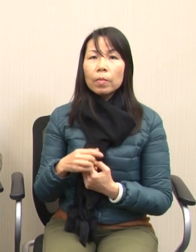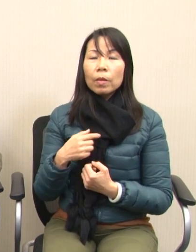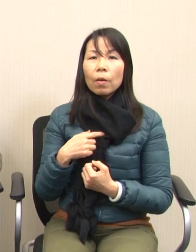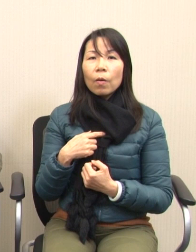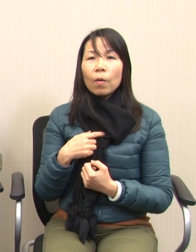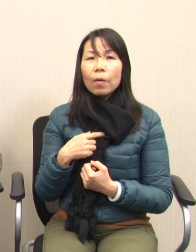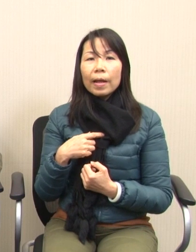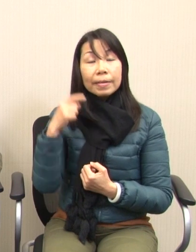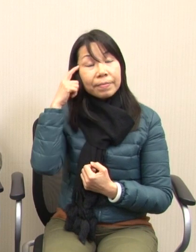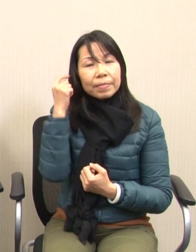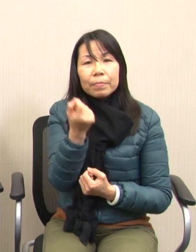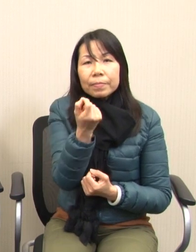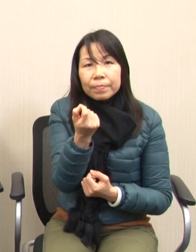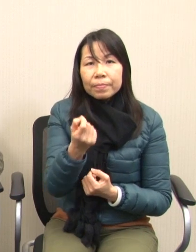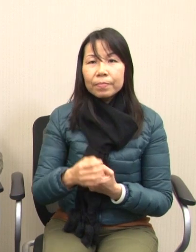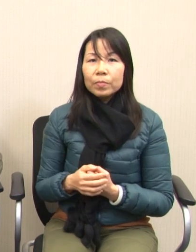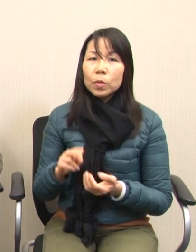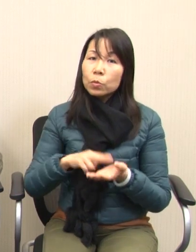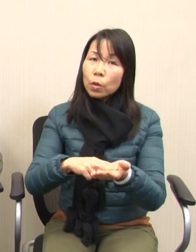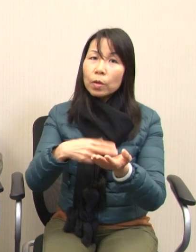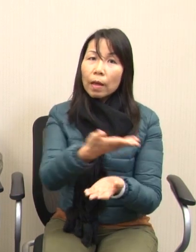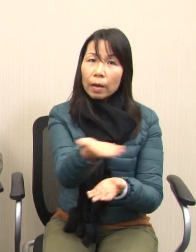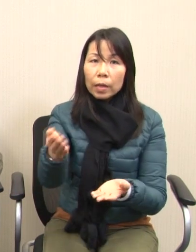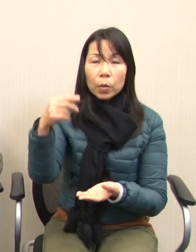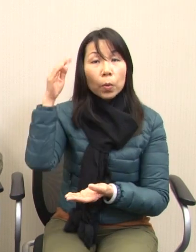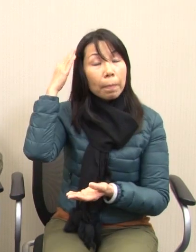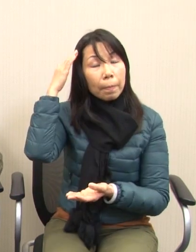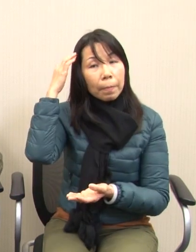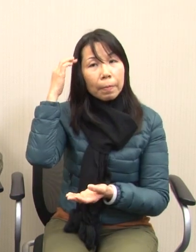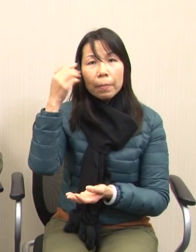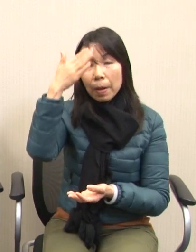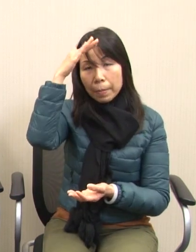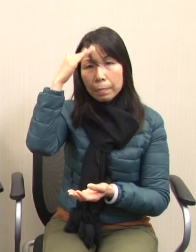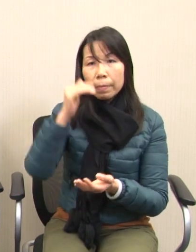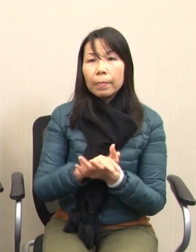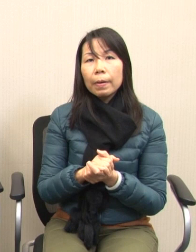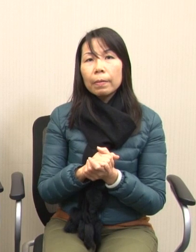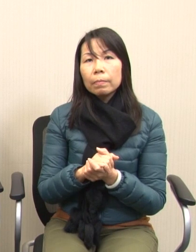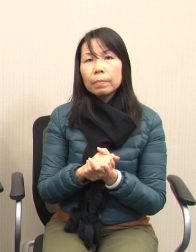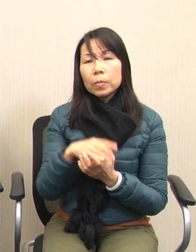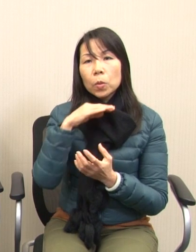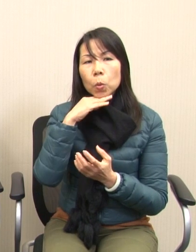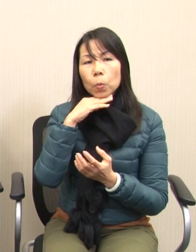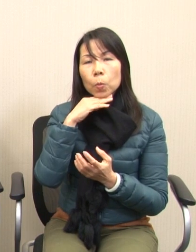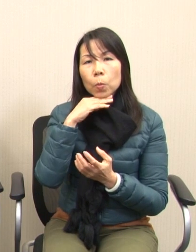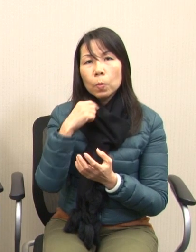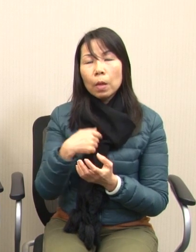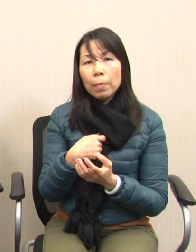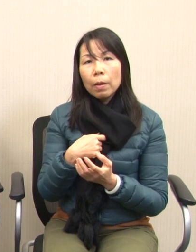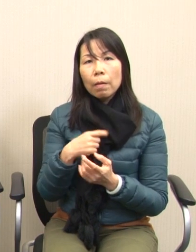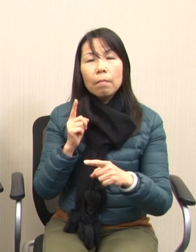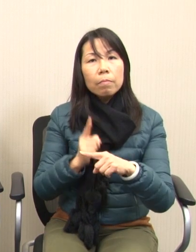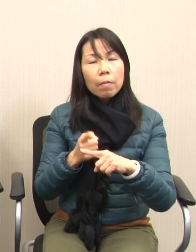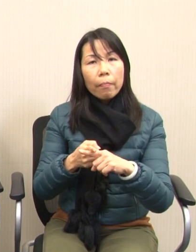疏學淺，我相信你哋都明白呢樣嘢。如果我哋唔係一個所謂真普